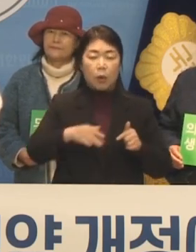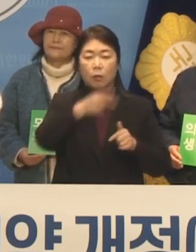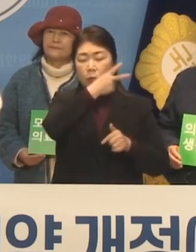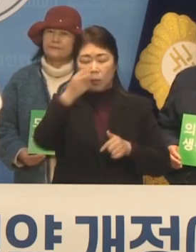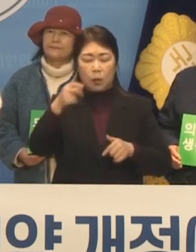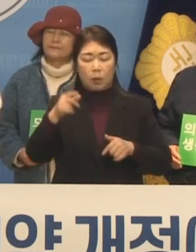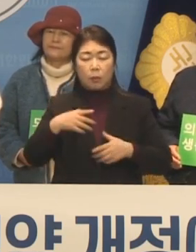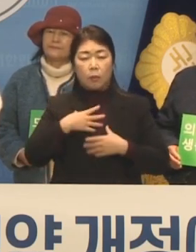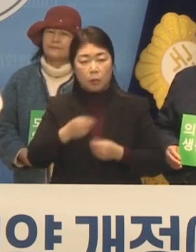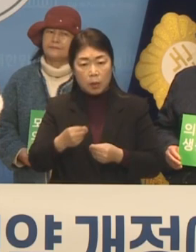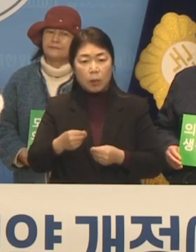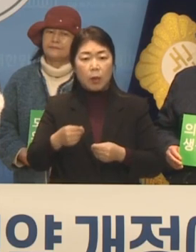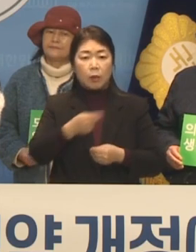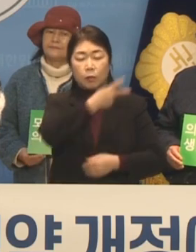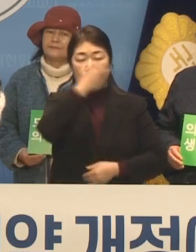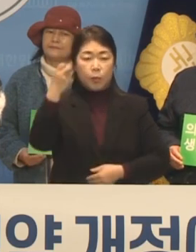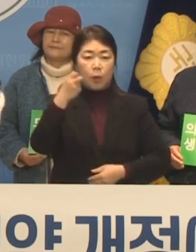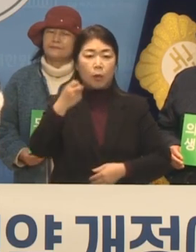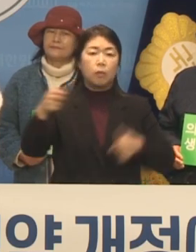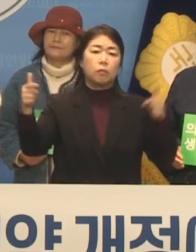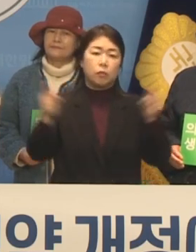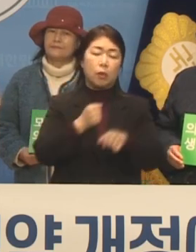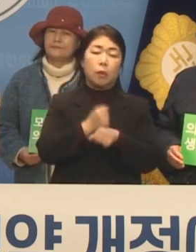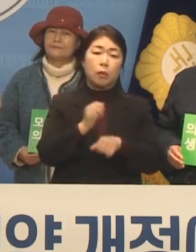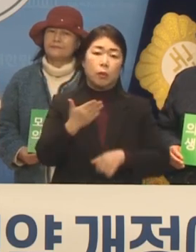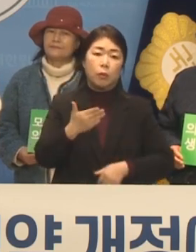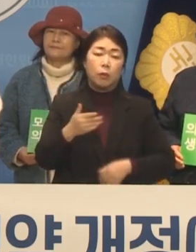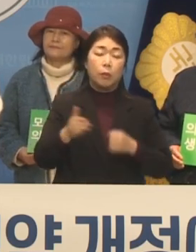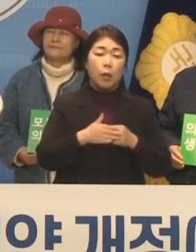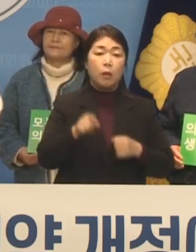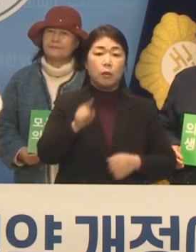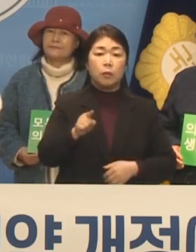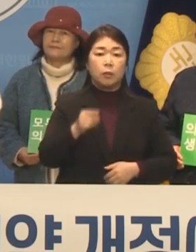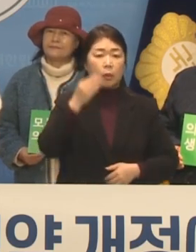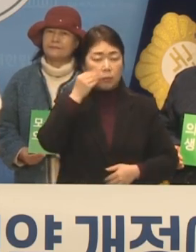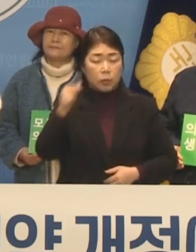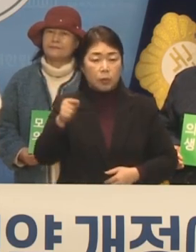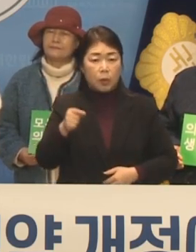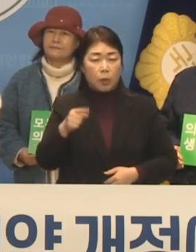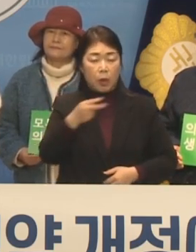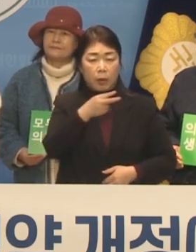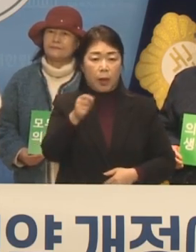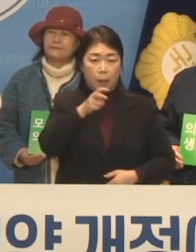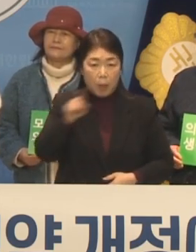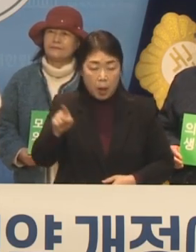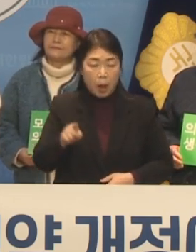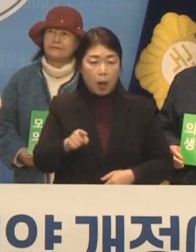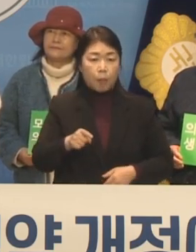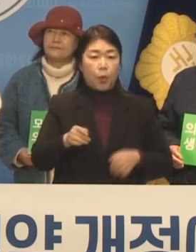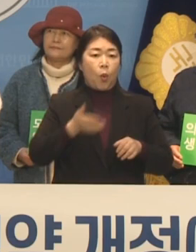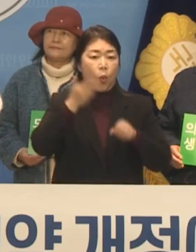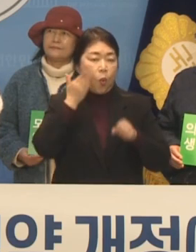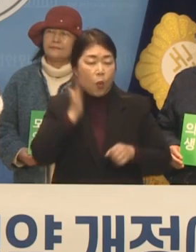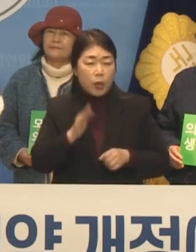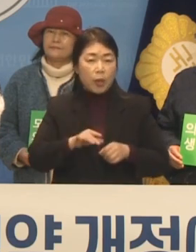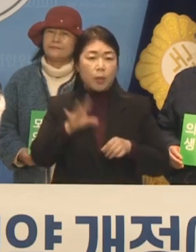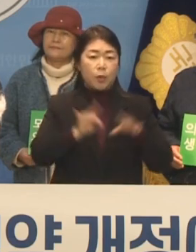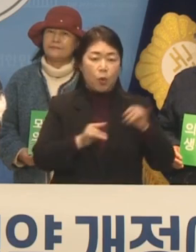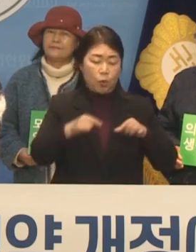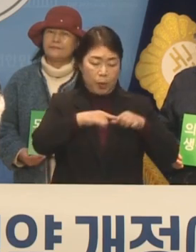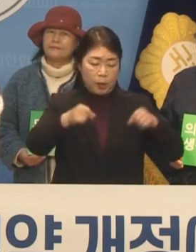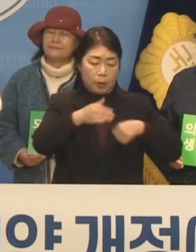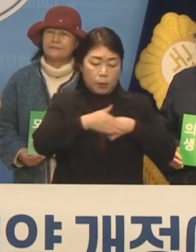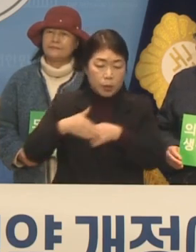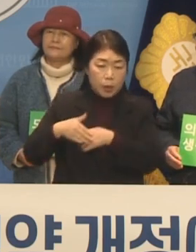소화 기능 개선 등을 위해 CBD 성분이 함유된 오일, 연고, 패치 등의 제품을 적극적으로